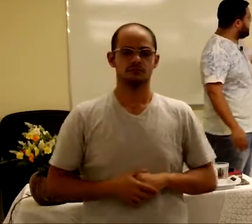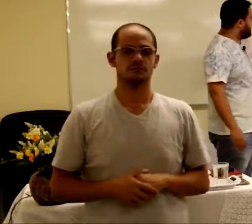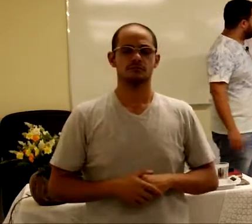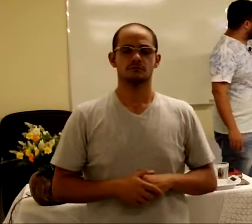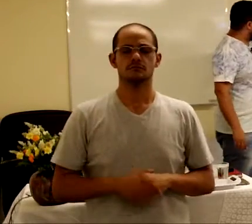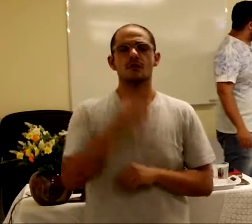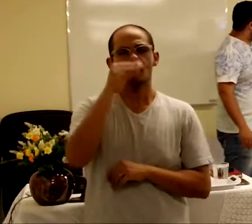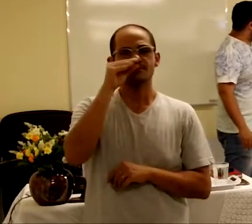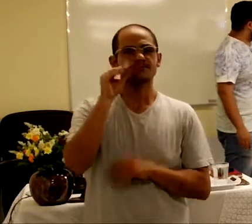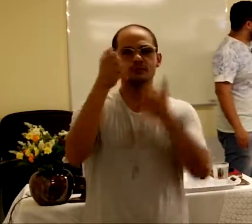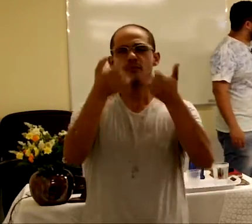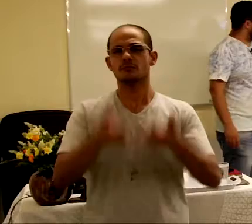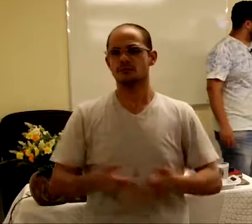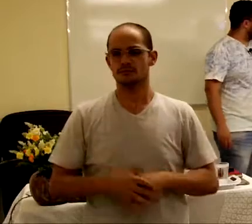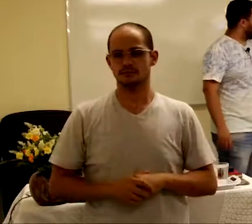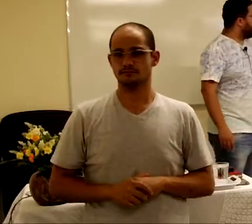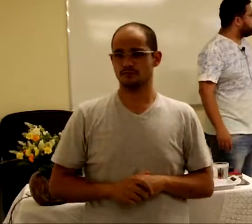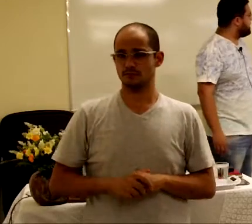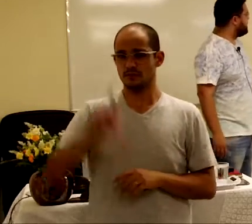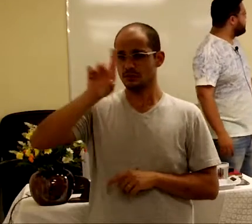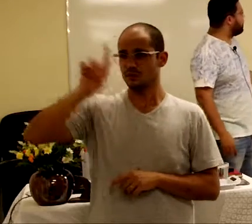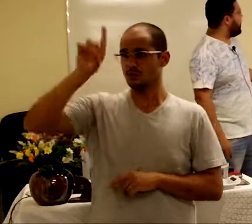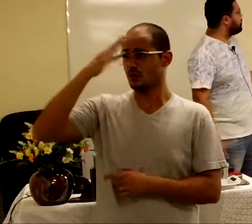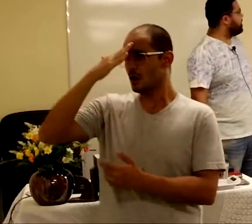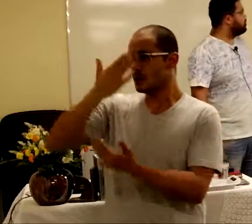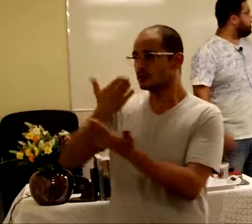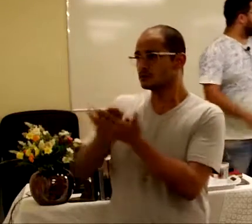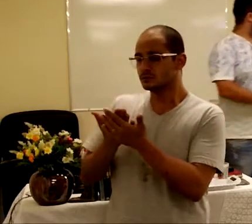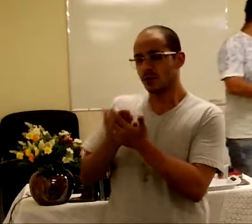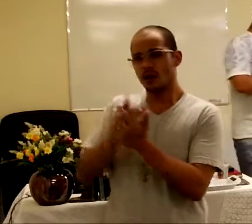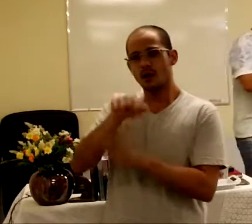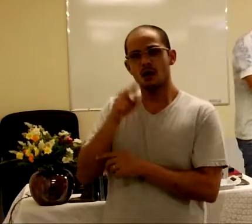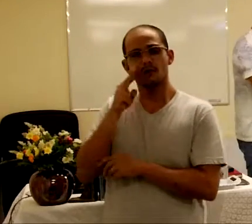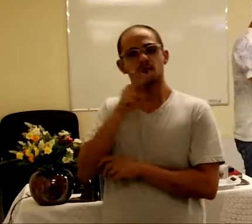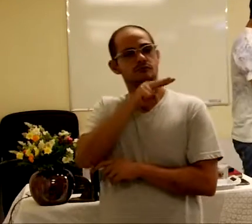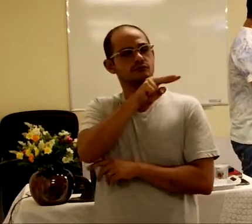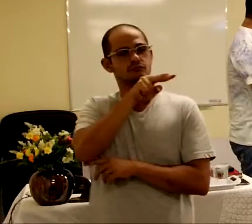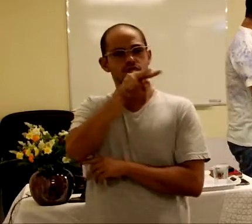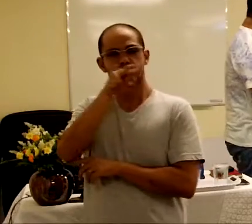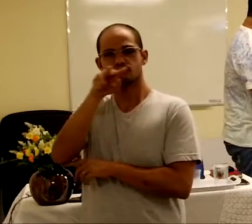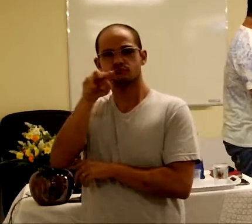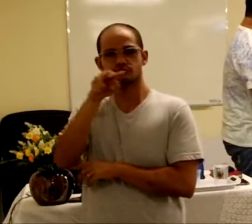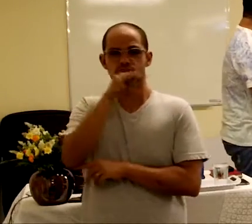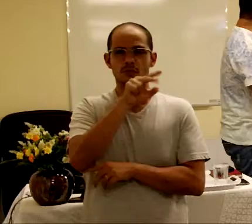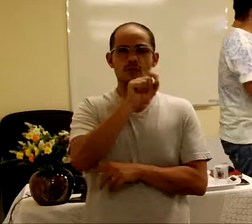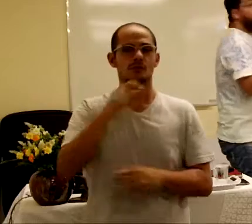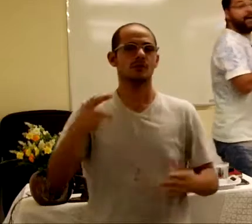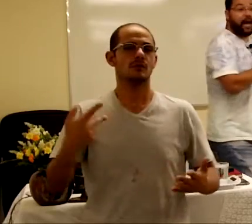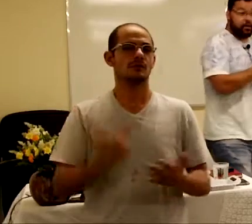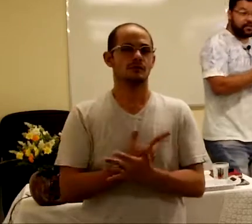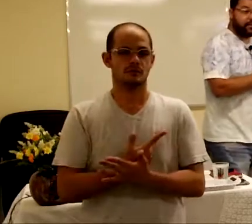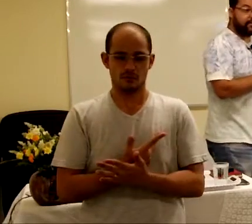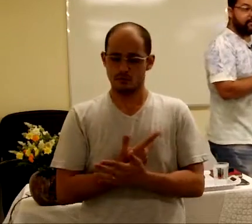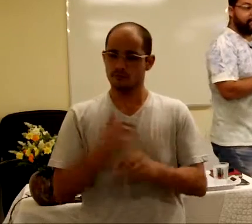Comenta Kardec: para crer-se em Deus, basta que se lance olhar sobre as obras da criação. O universo existe, logo tem